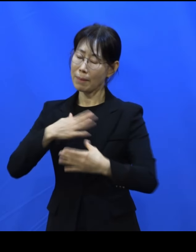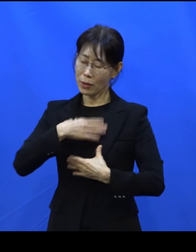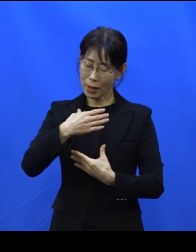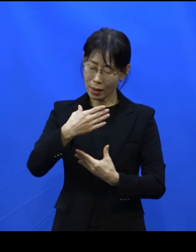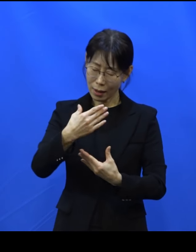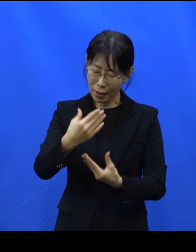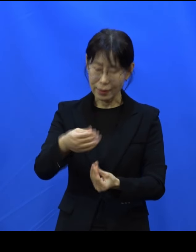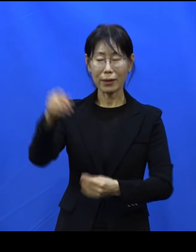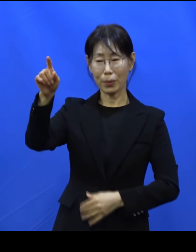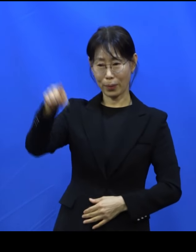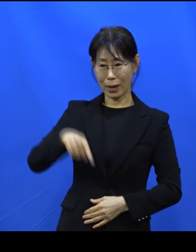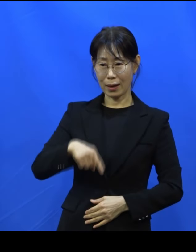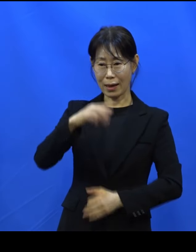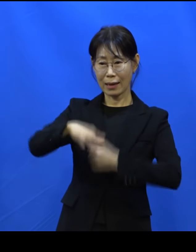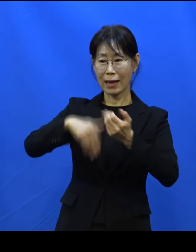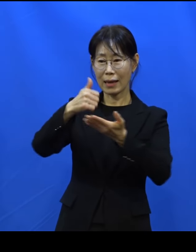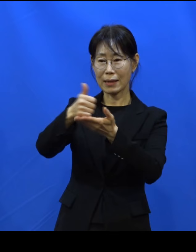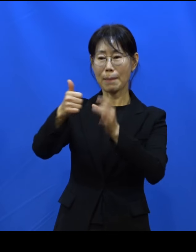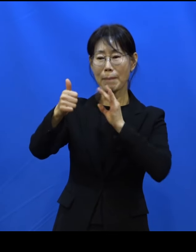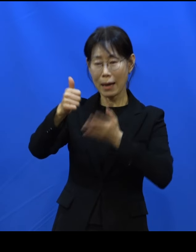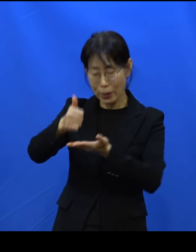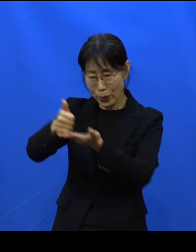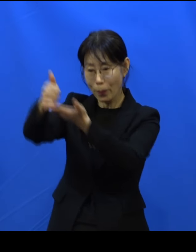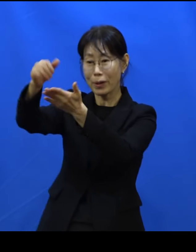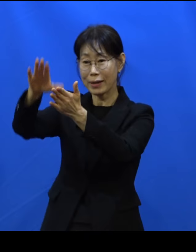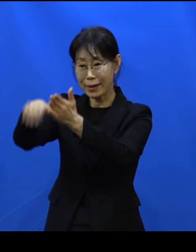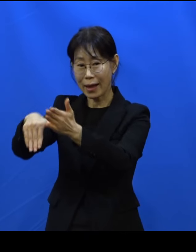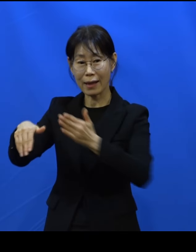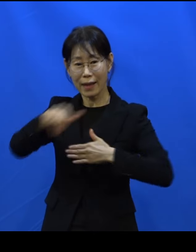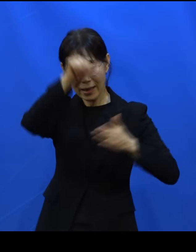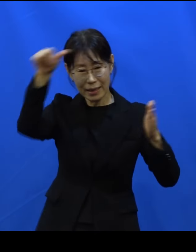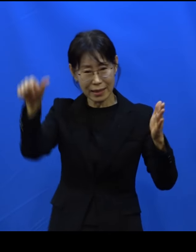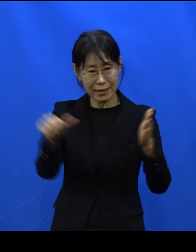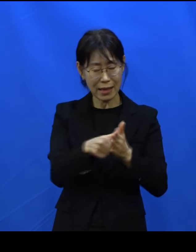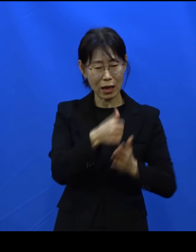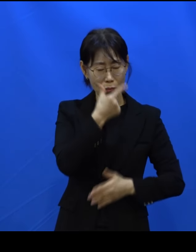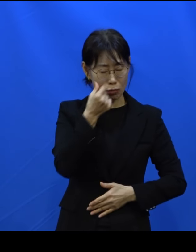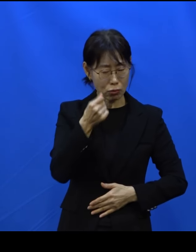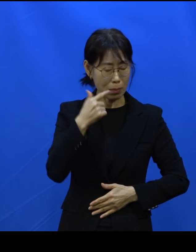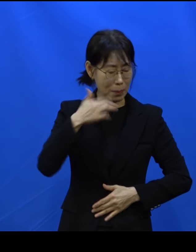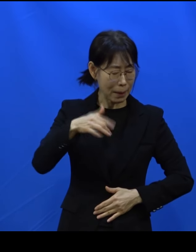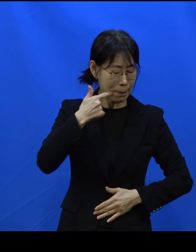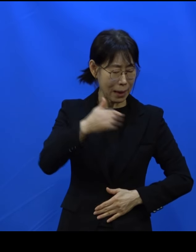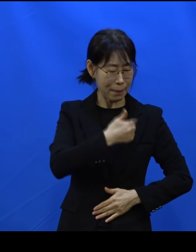그분을 바라보고 그분을 온전히 높일 때 내 삶의 결핍이 사라져요.